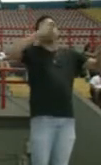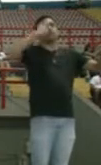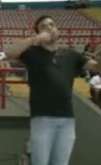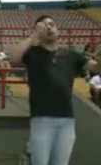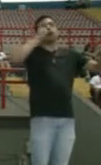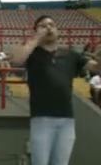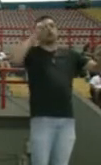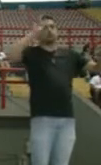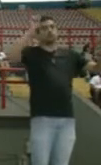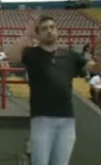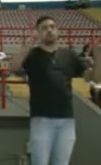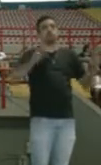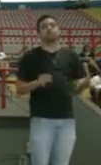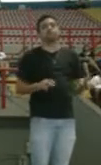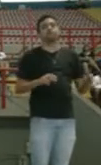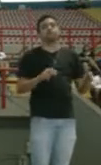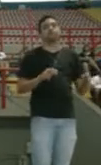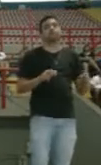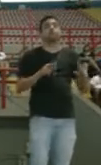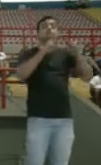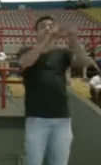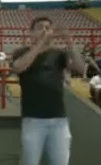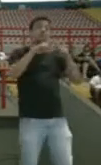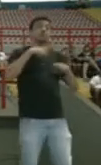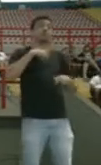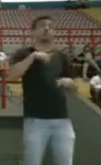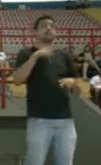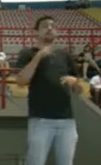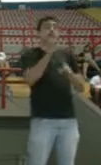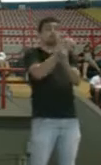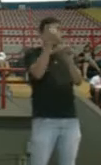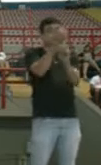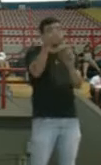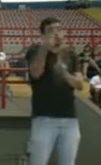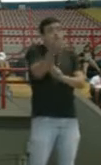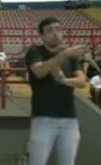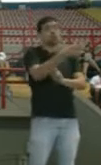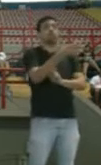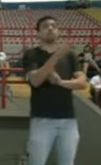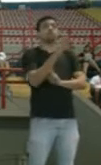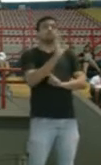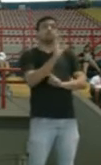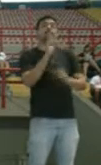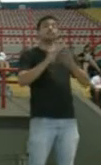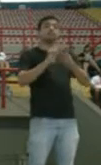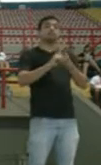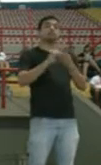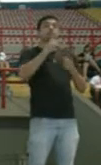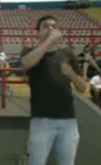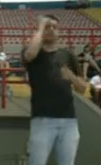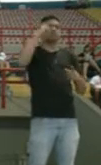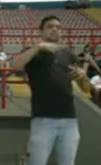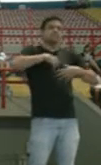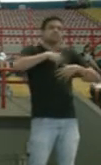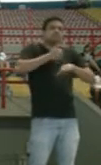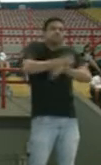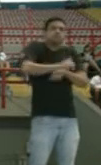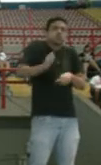sobre, beleza? Então surge uma nova sociedade com a Revolução Industrial. O homem se sentiu